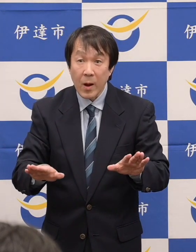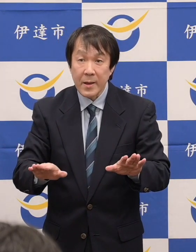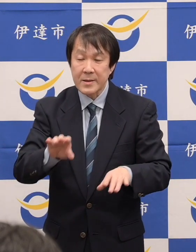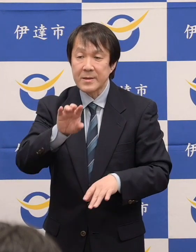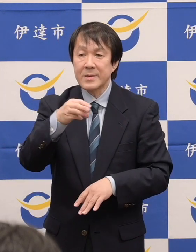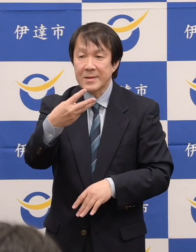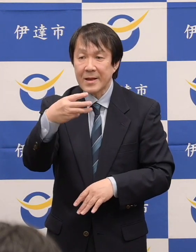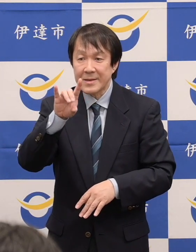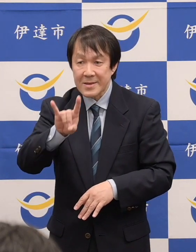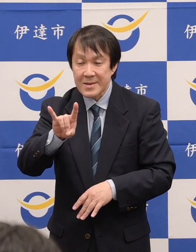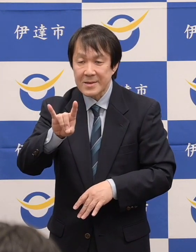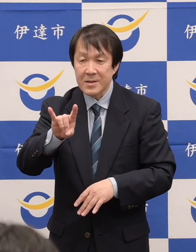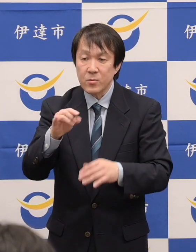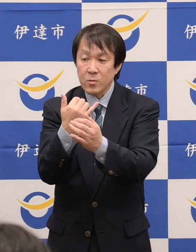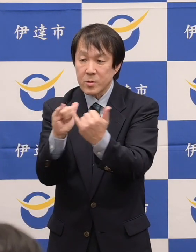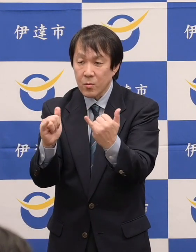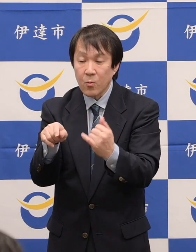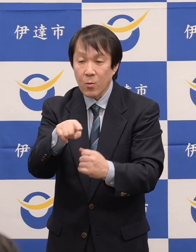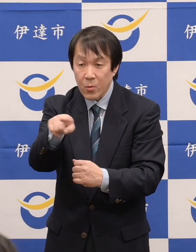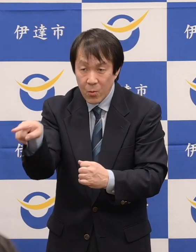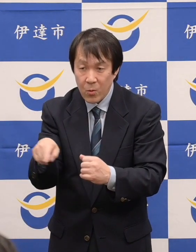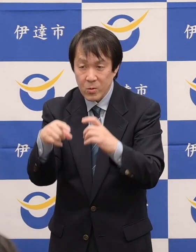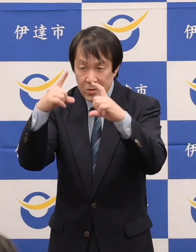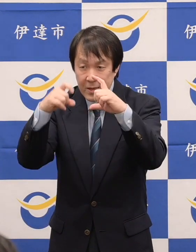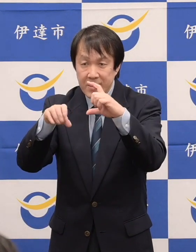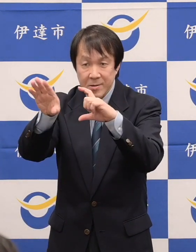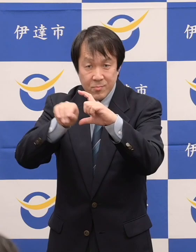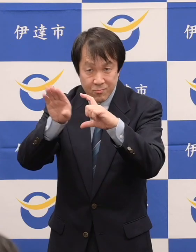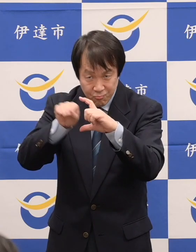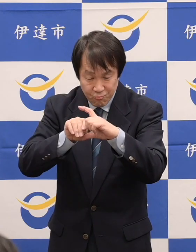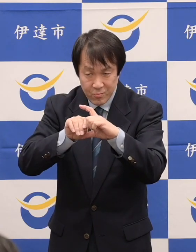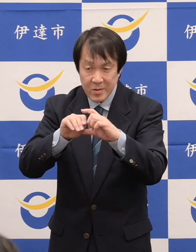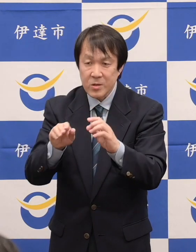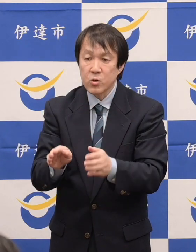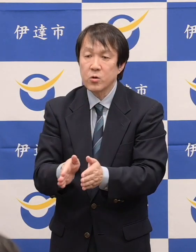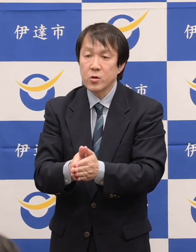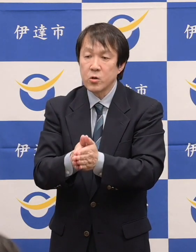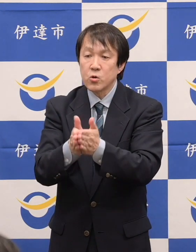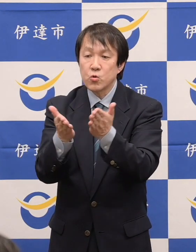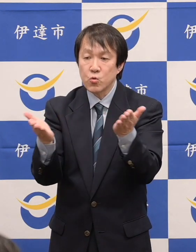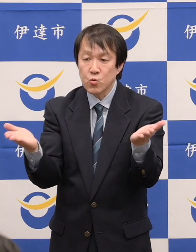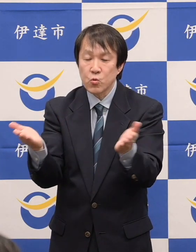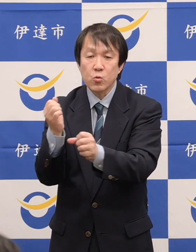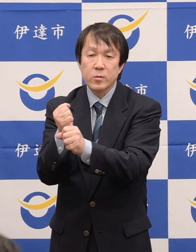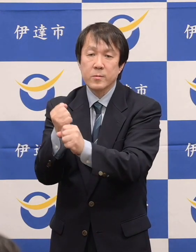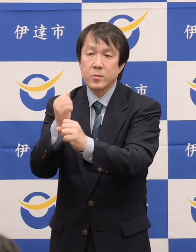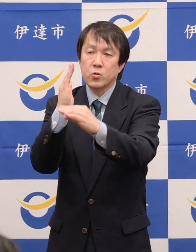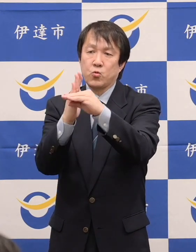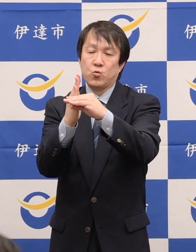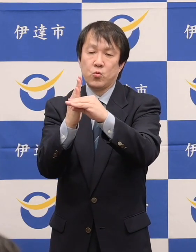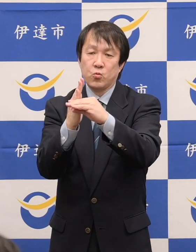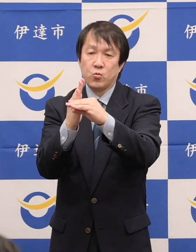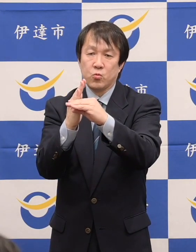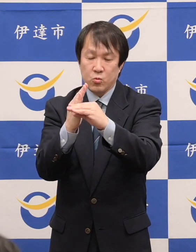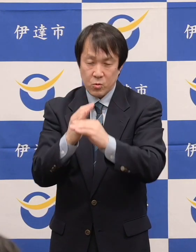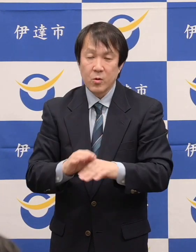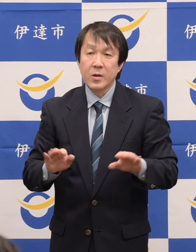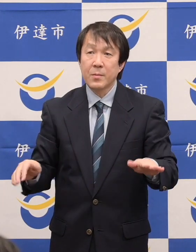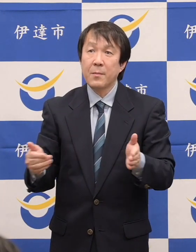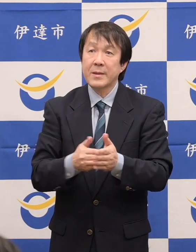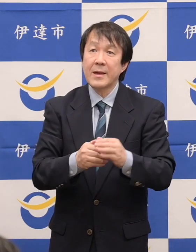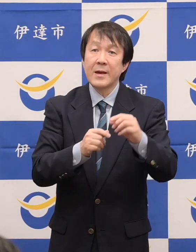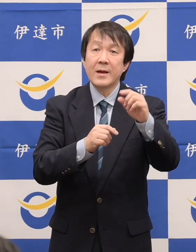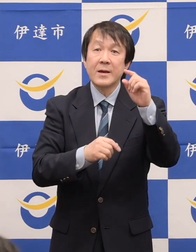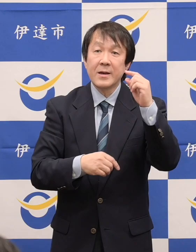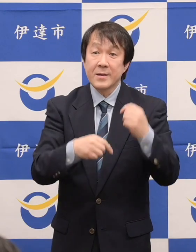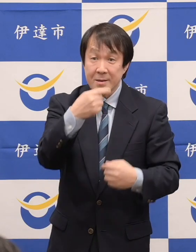期の方の写真の写真集を作成をしております。今まで1期2期とも写真を作